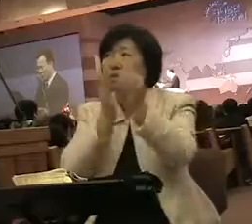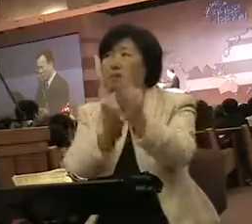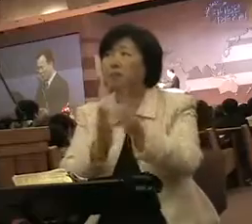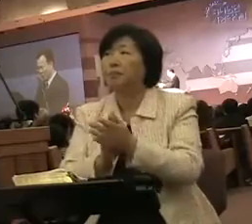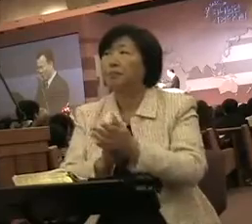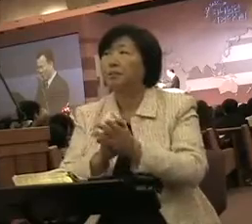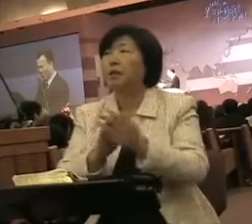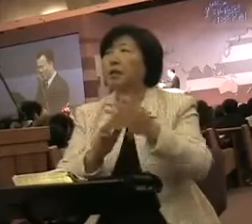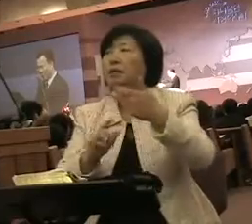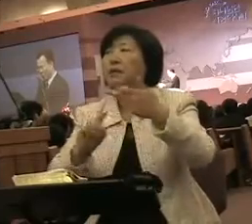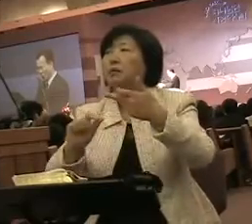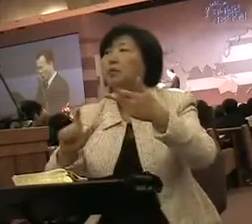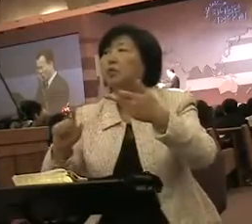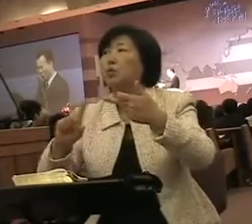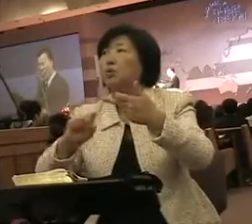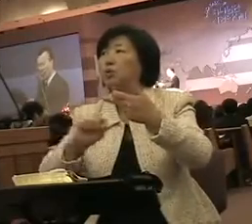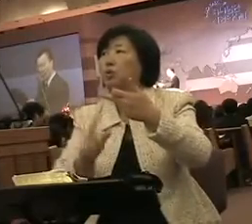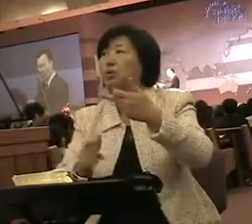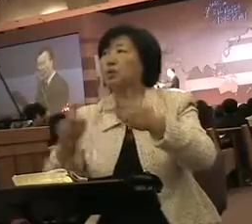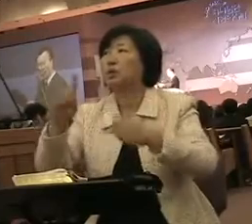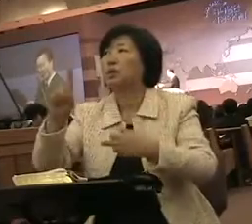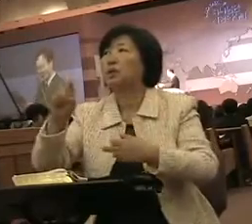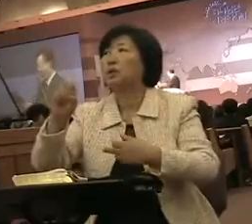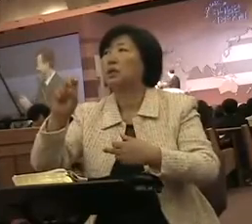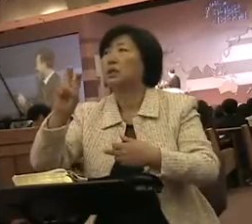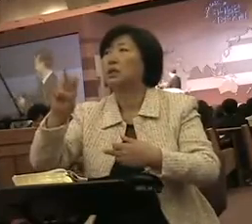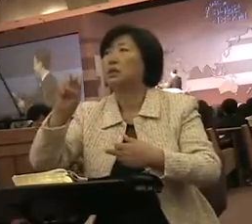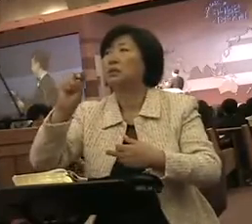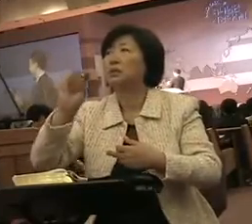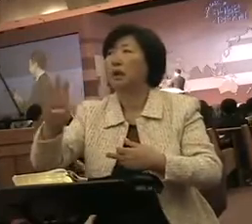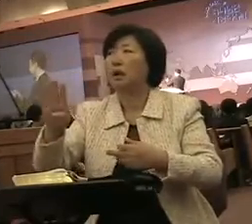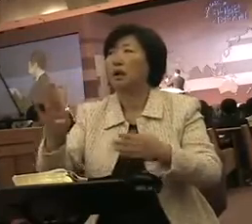24일 담임 목사 김승욱 외 교우 1동 드림.